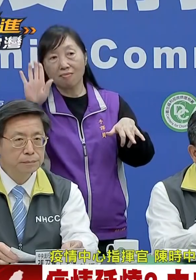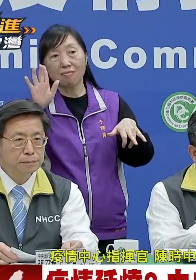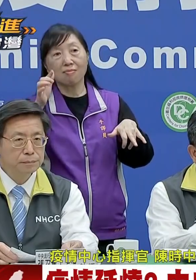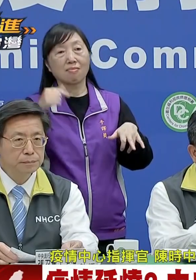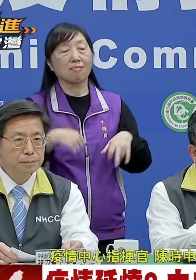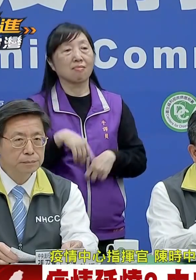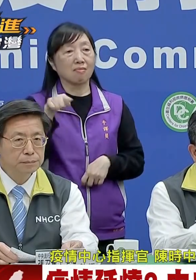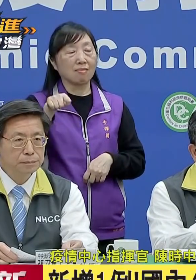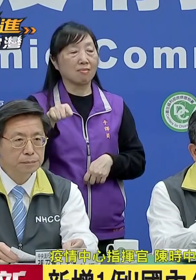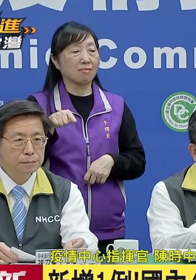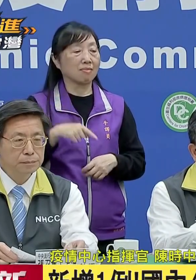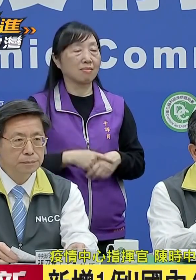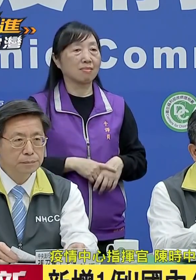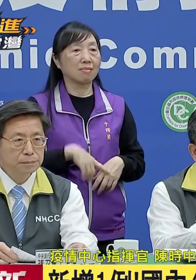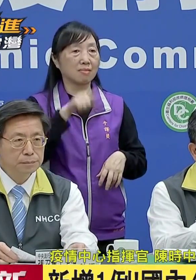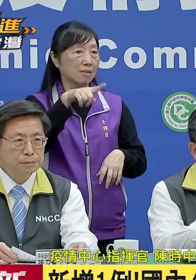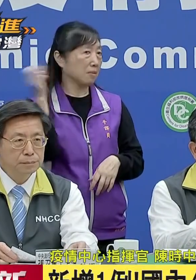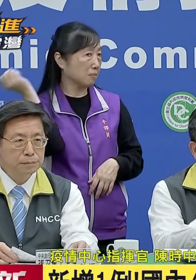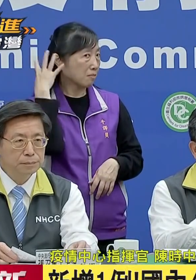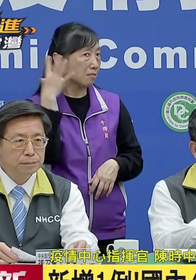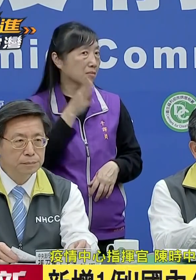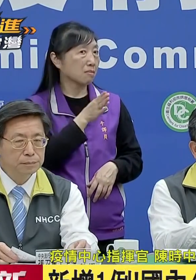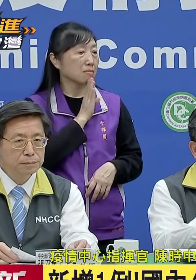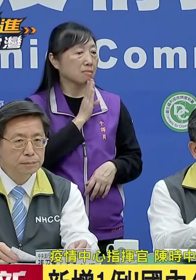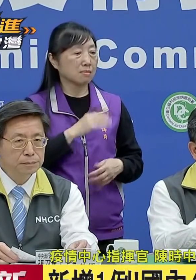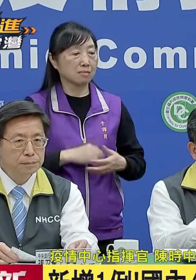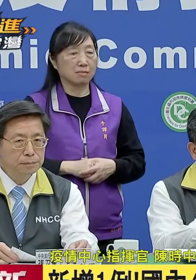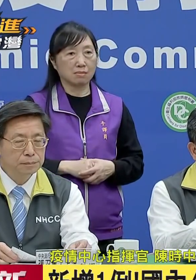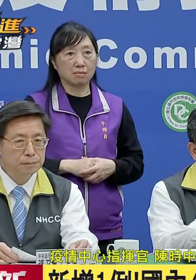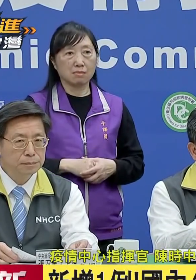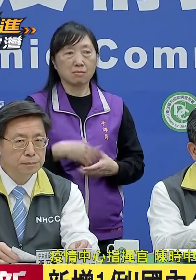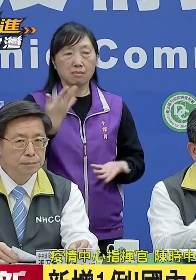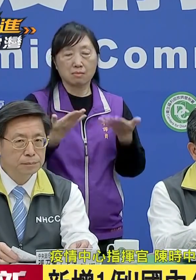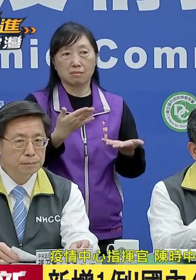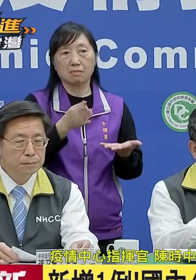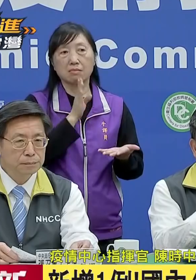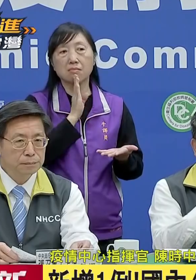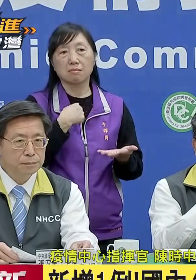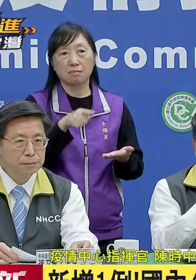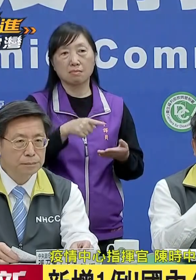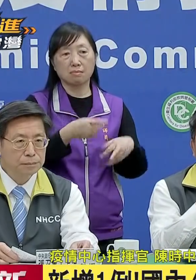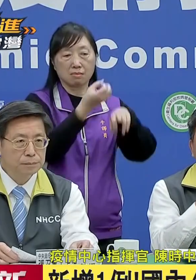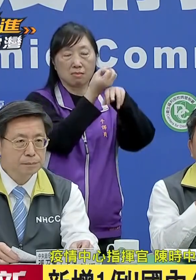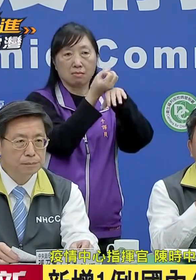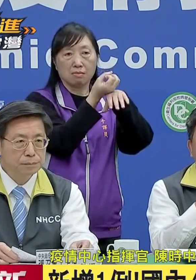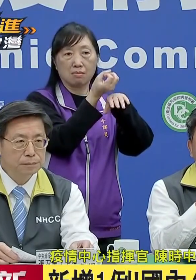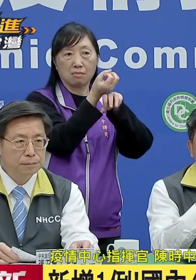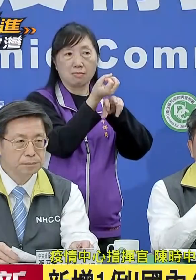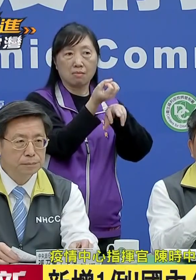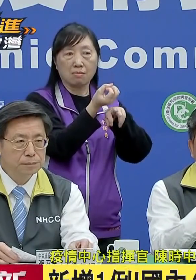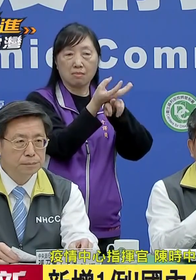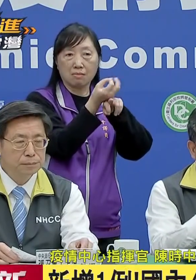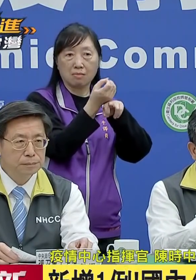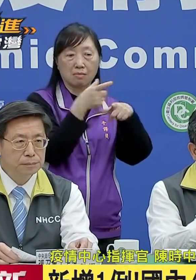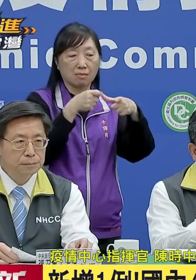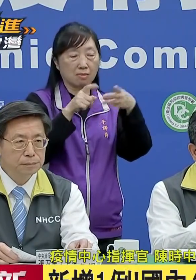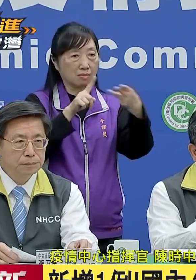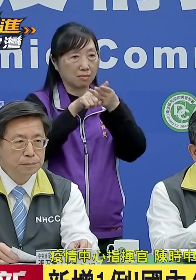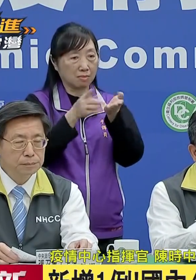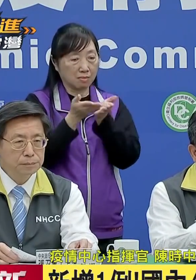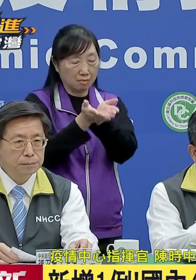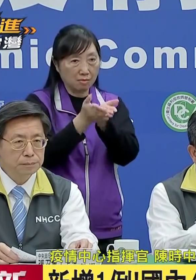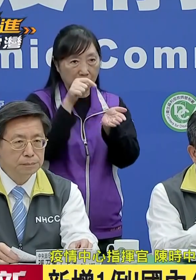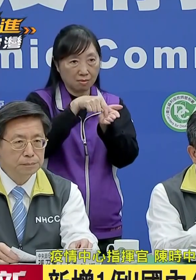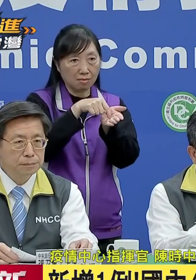这名个案从我们的好消息来好来看，好，大概也是从钻石公主号，好，被好